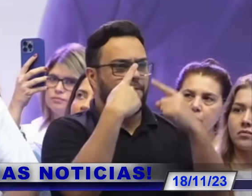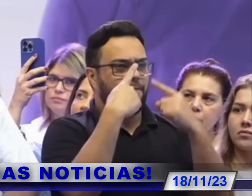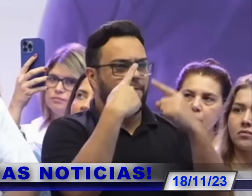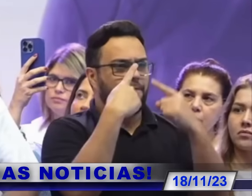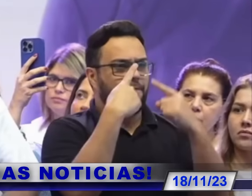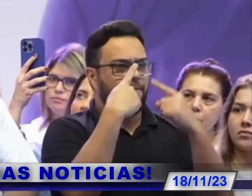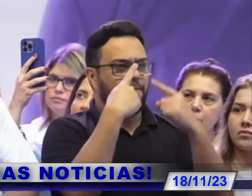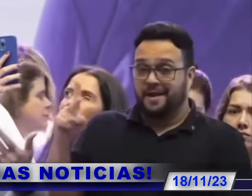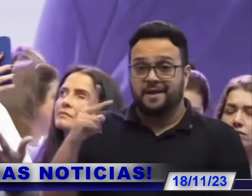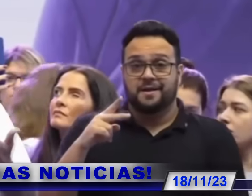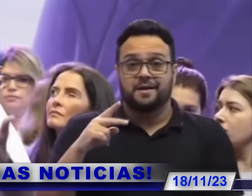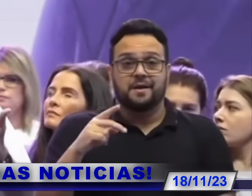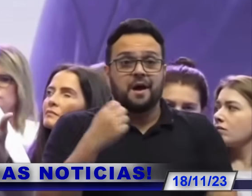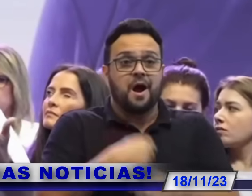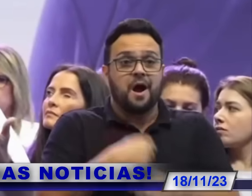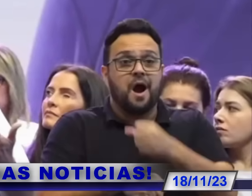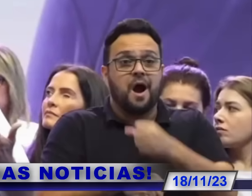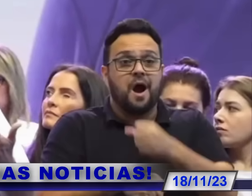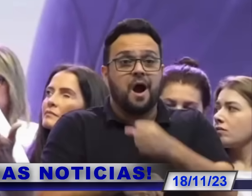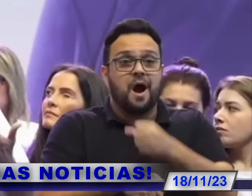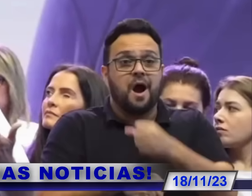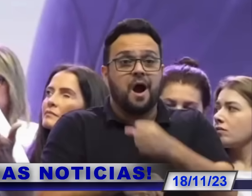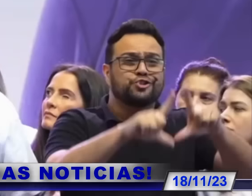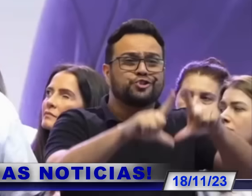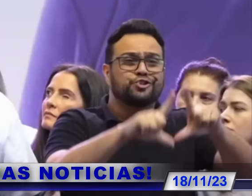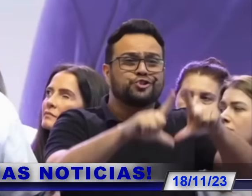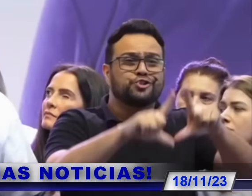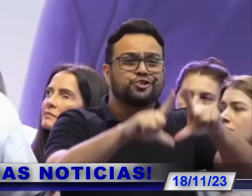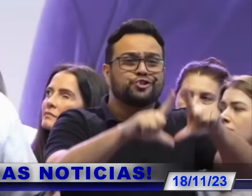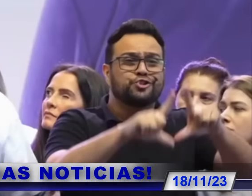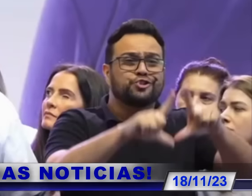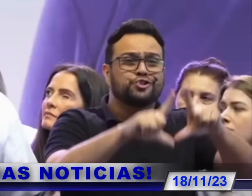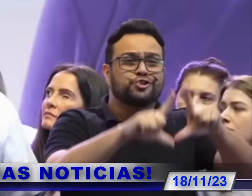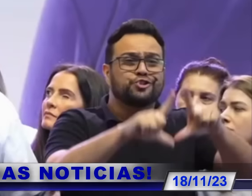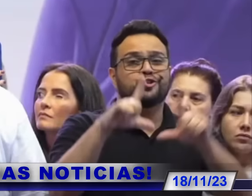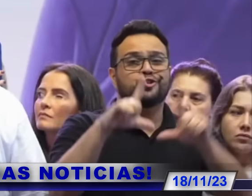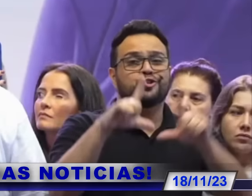fogo. No último ano, meu ano passado, esses números passaram para 40 mil.